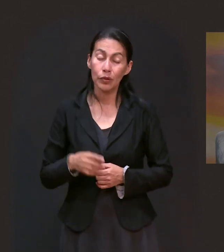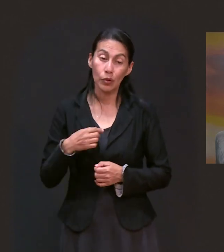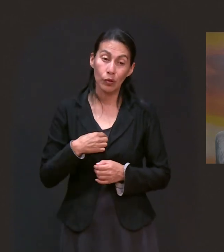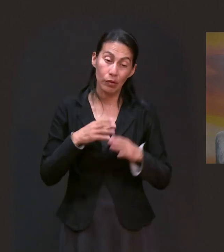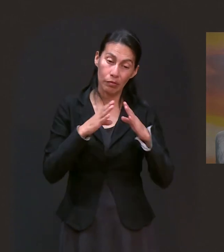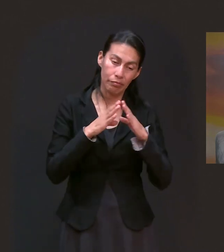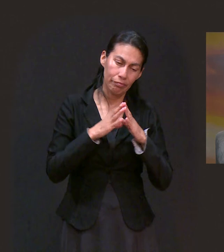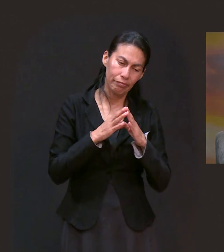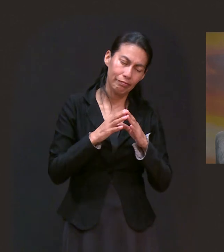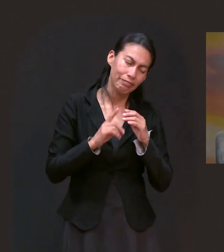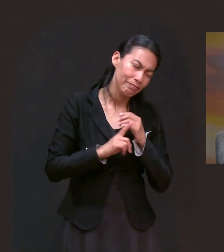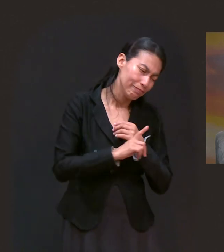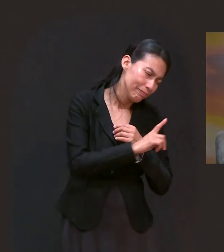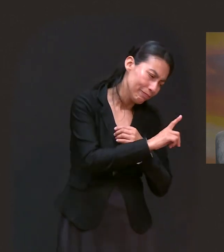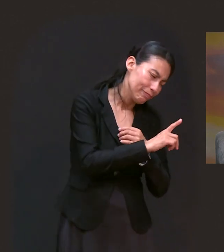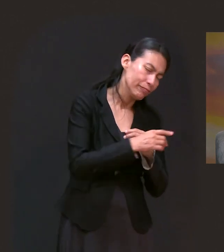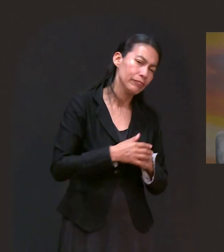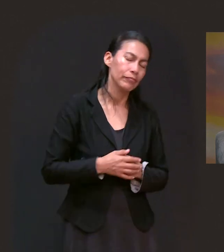año